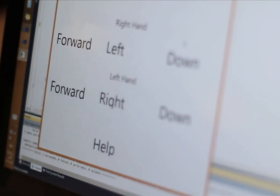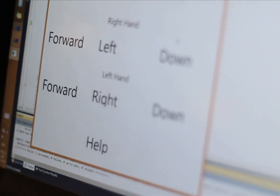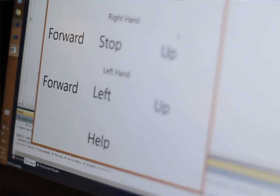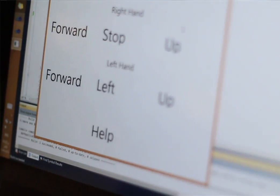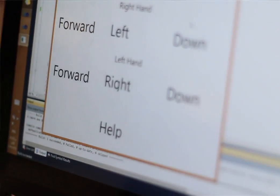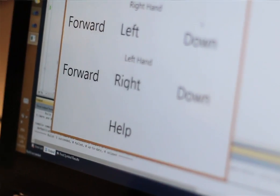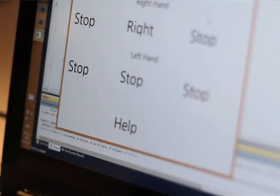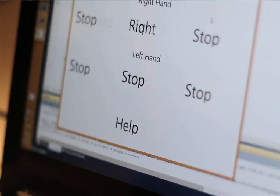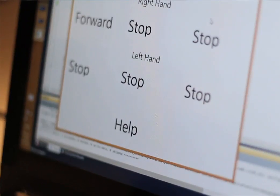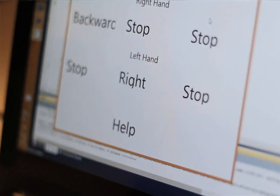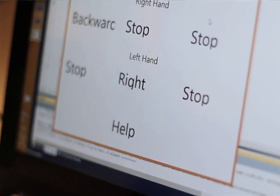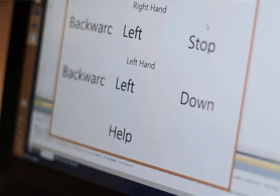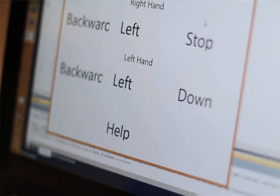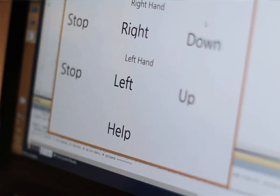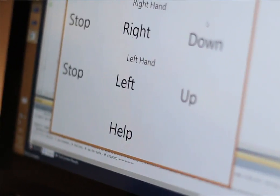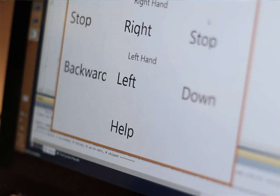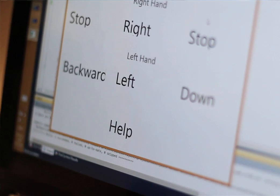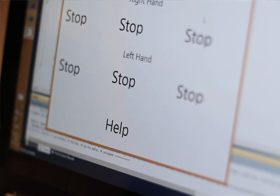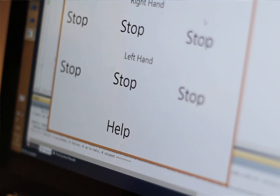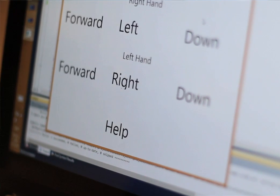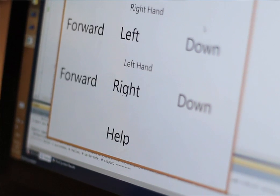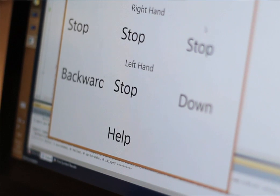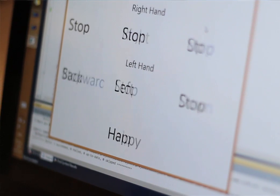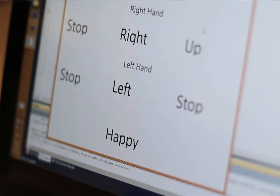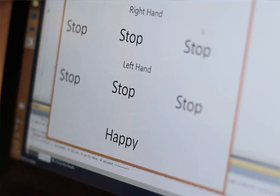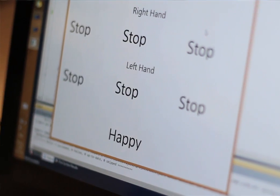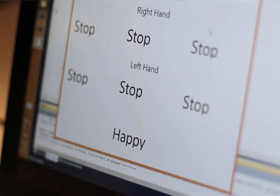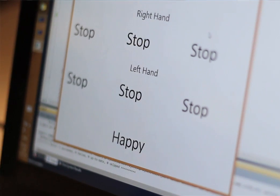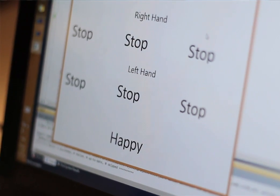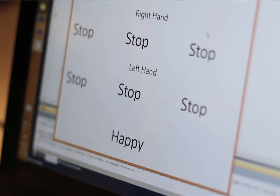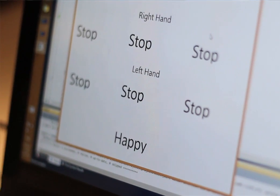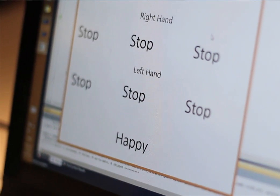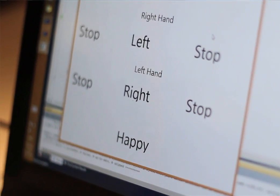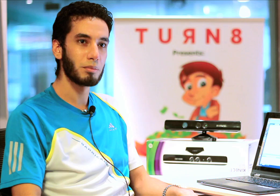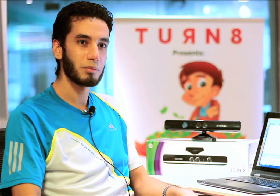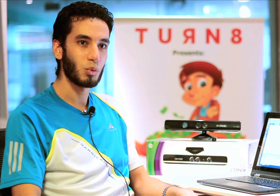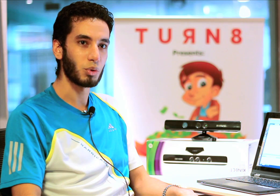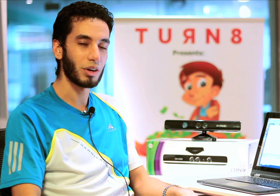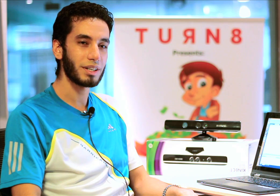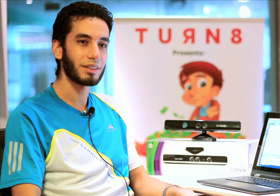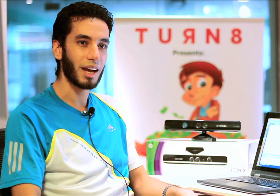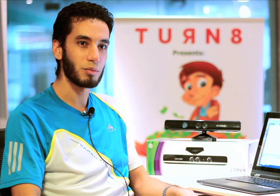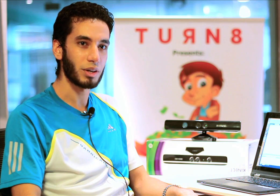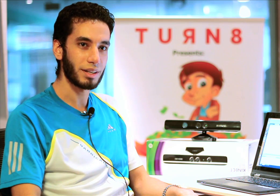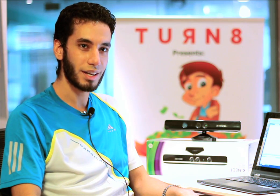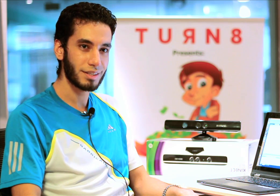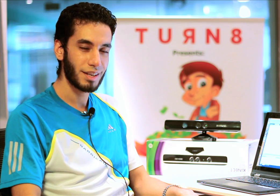كين ترانس هاندس كانتوك هيغير مفهوم وطريق التعامل للناس